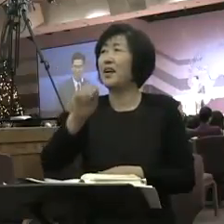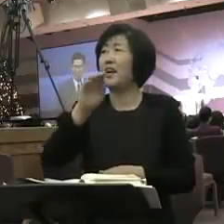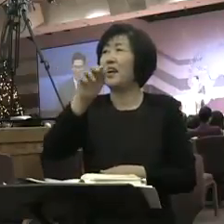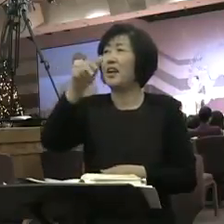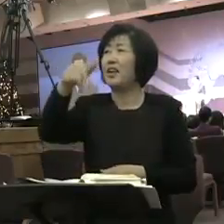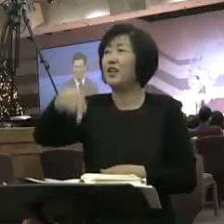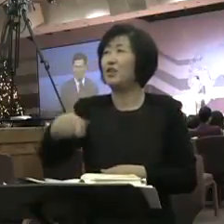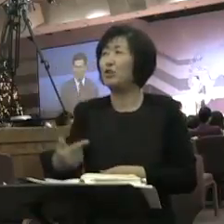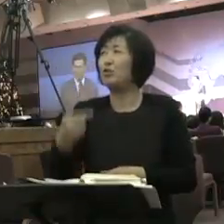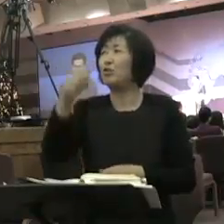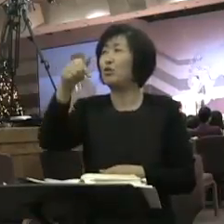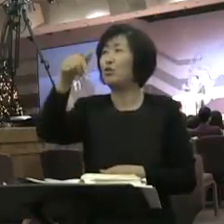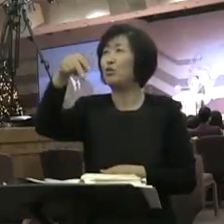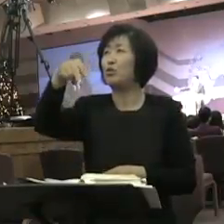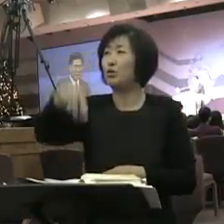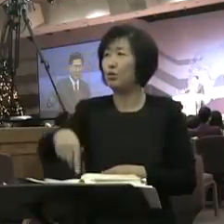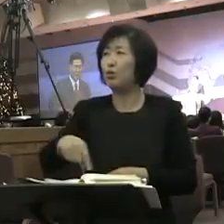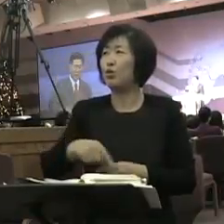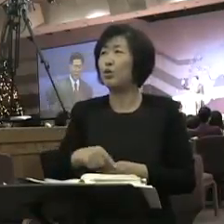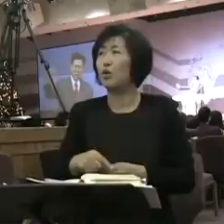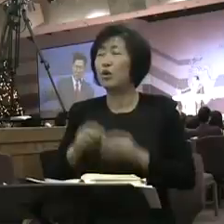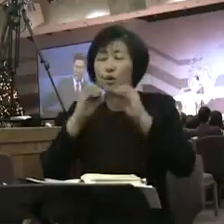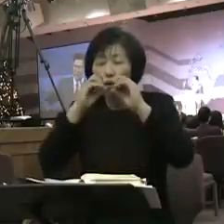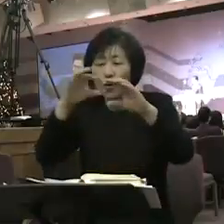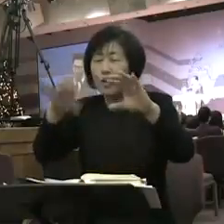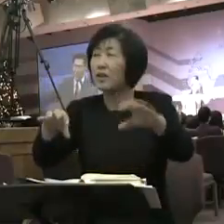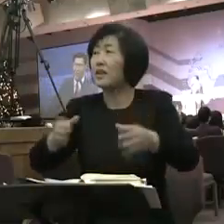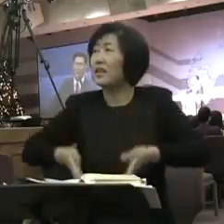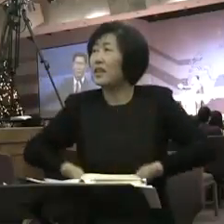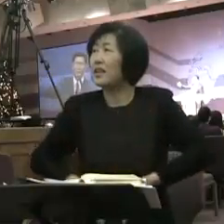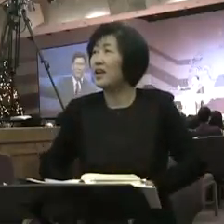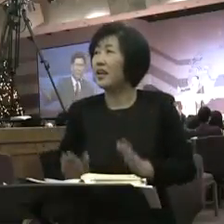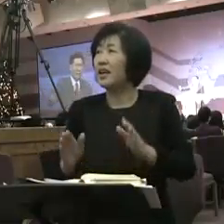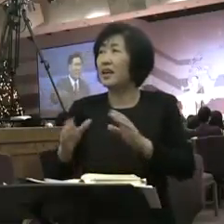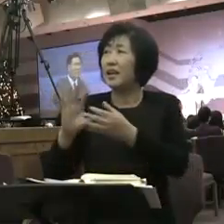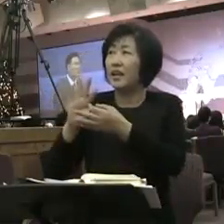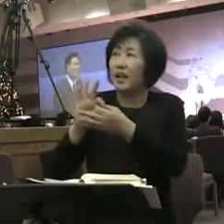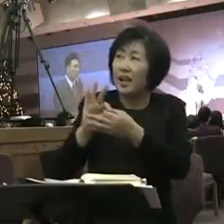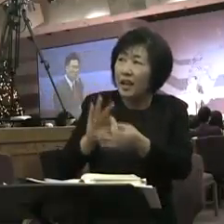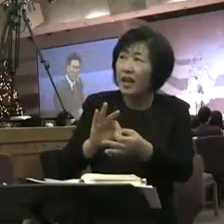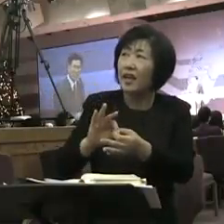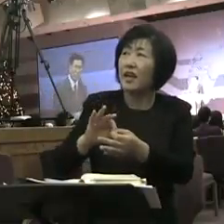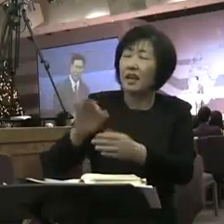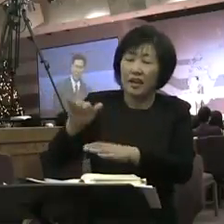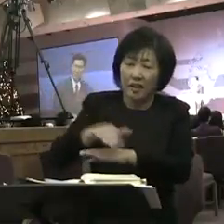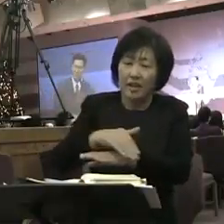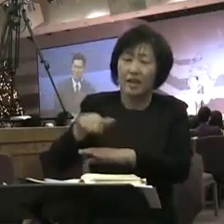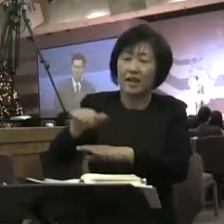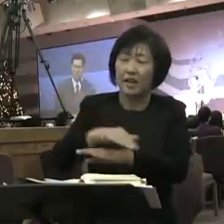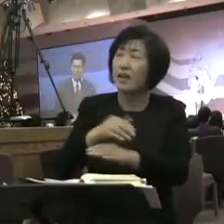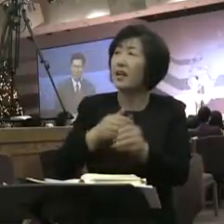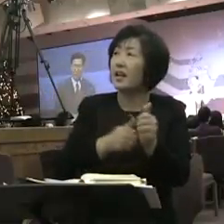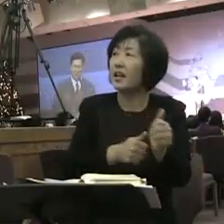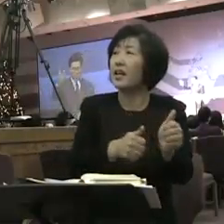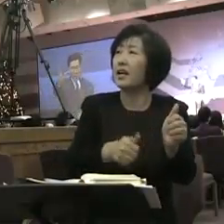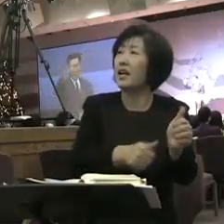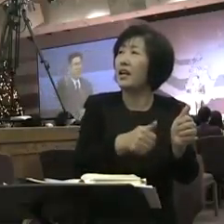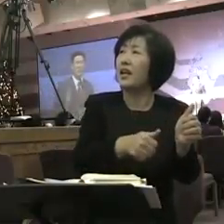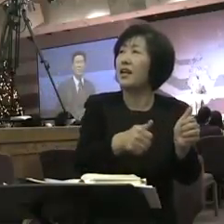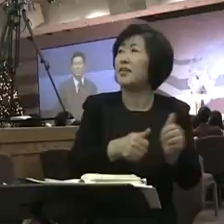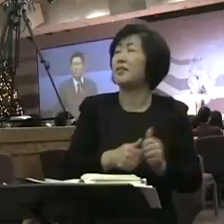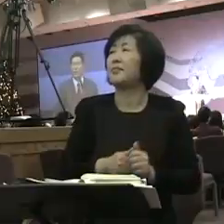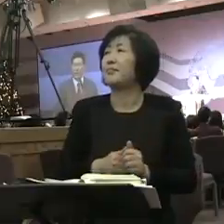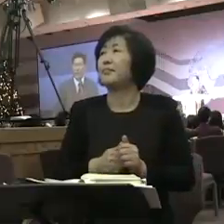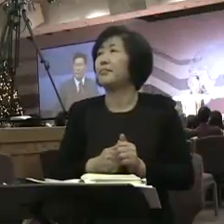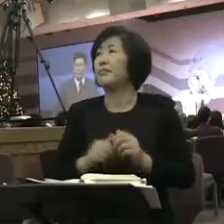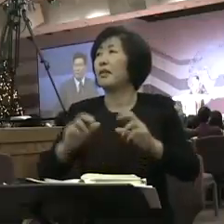태어나고 그 다음에 저희와 선교지에서 계속 따라다니면서 다양한 것들을 경험을 했습니다. 이제는 세계